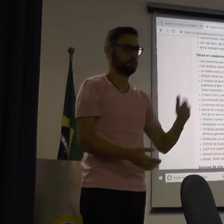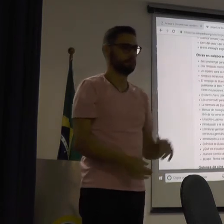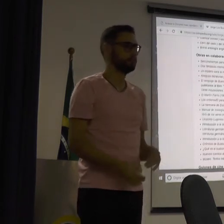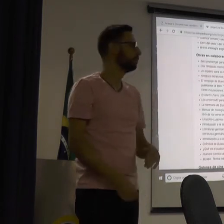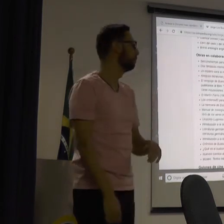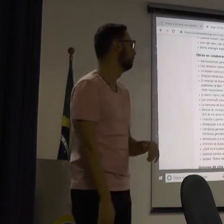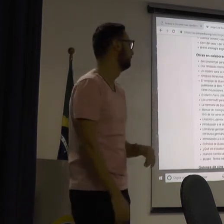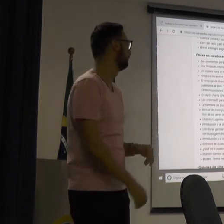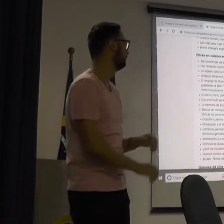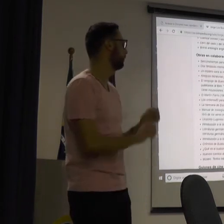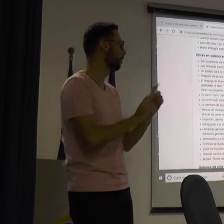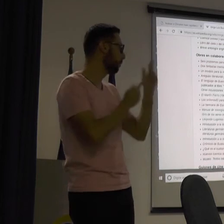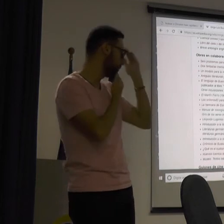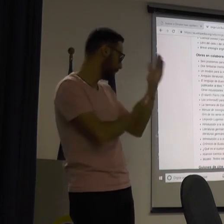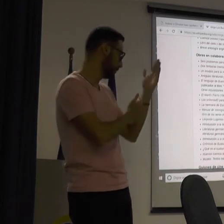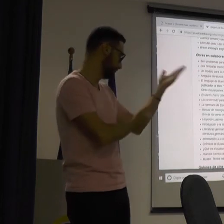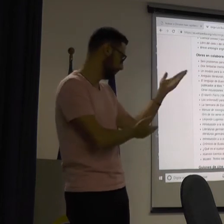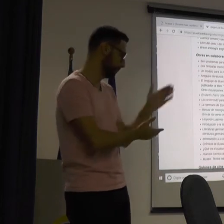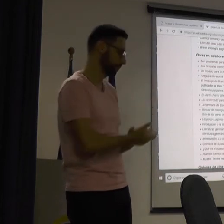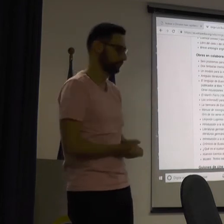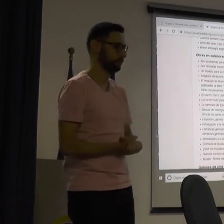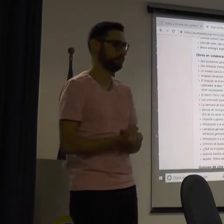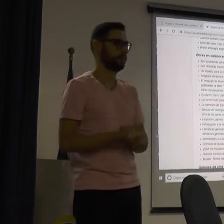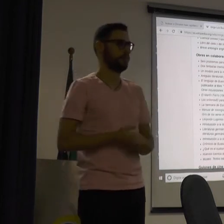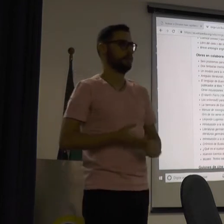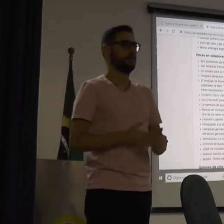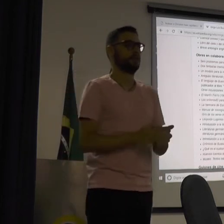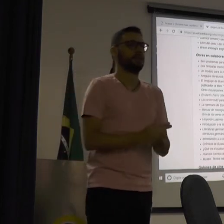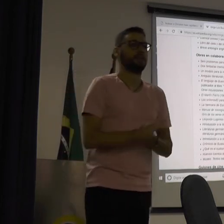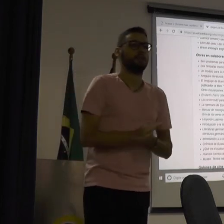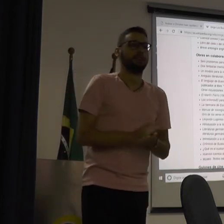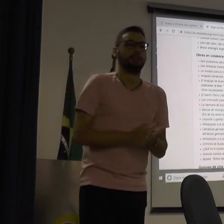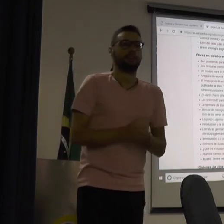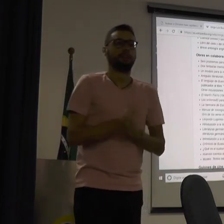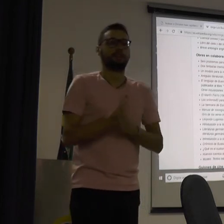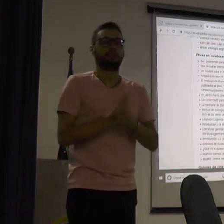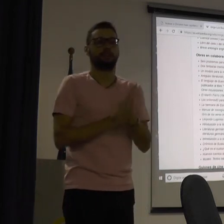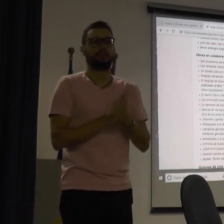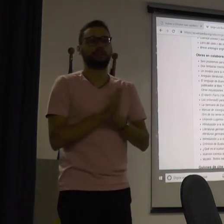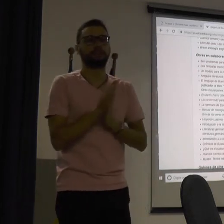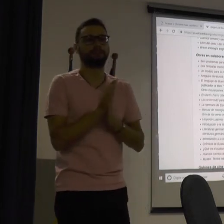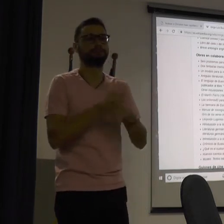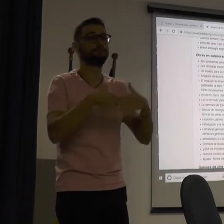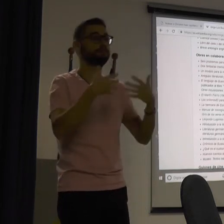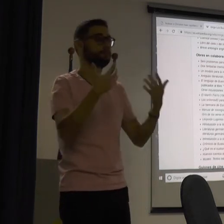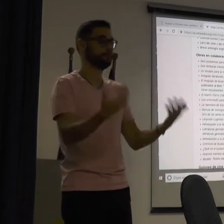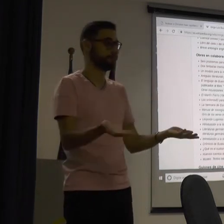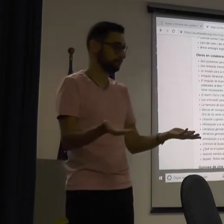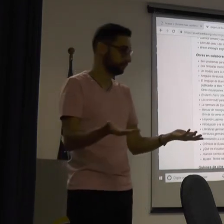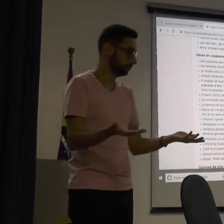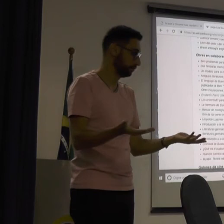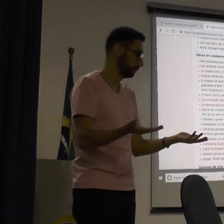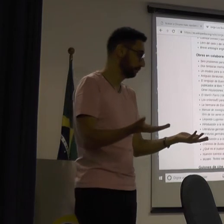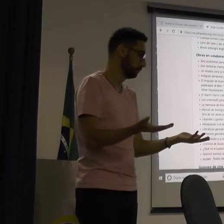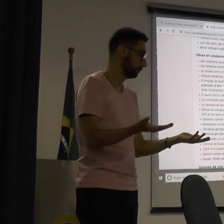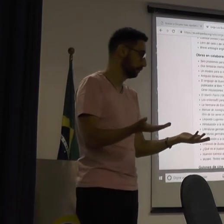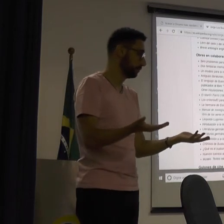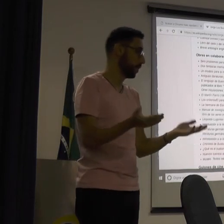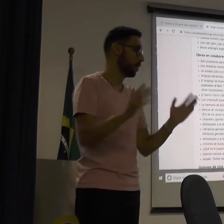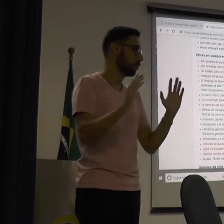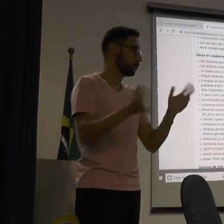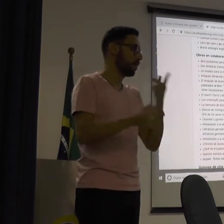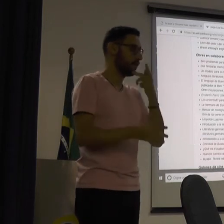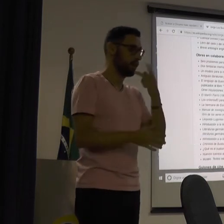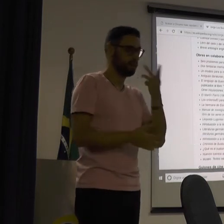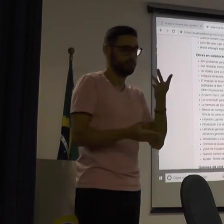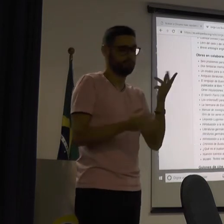Obrigado, André. Então, né, quando eu estava falando, eu não falei